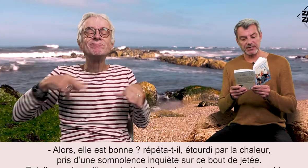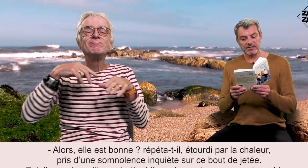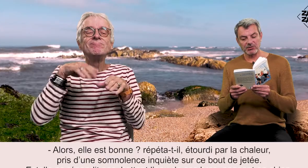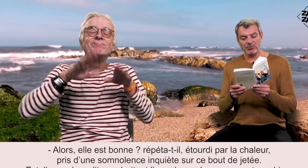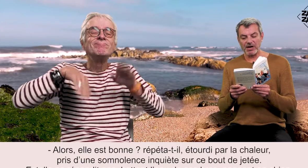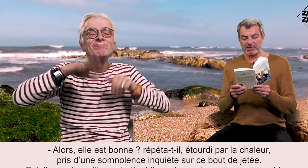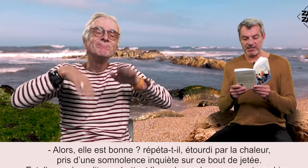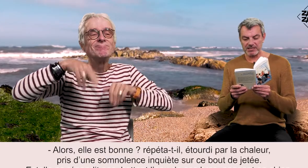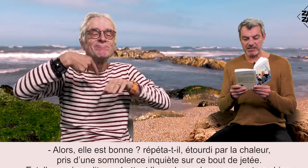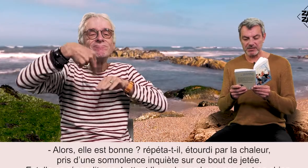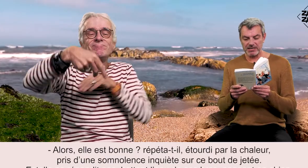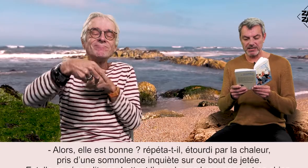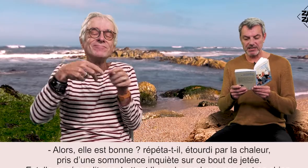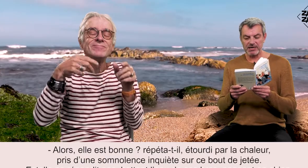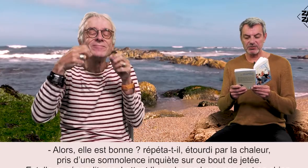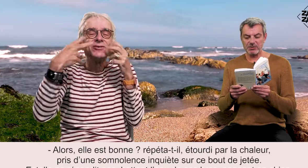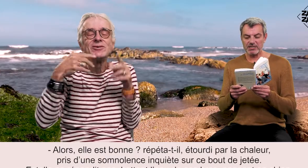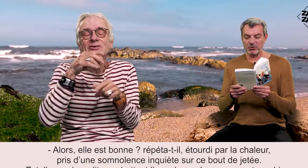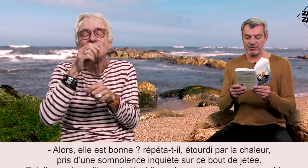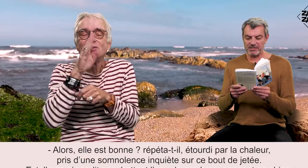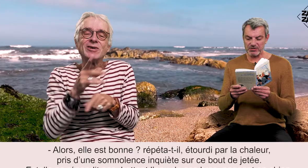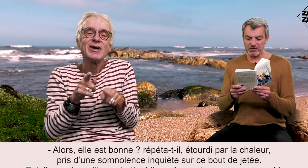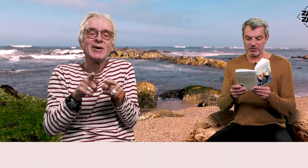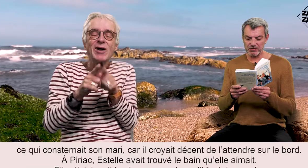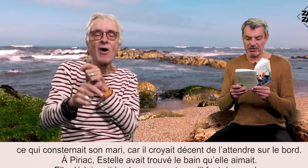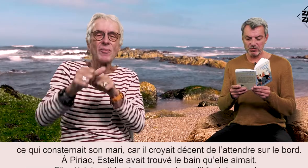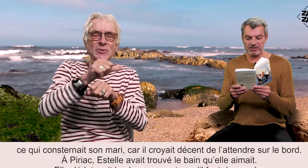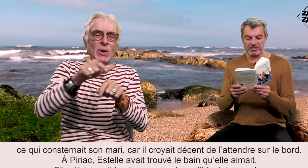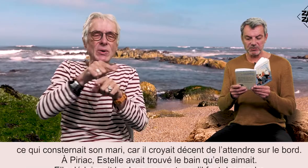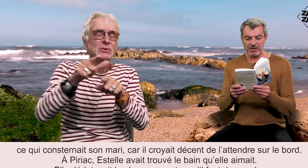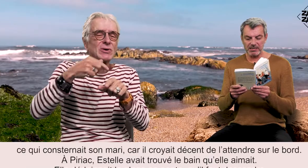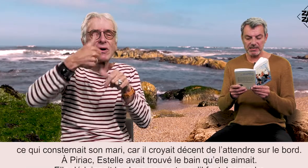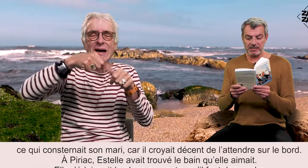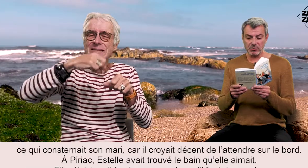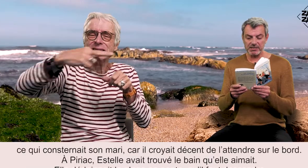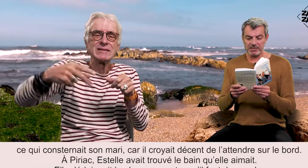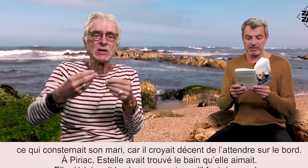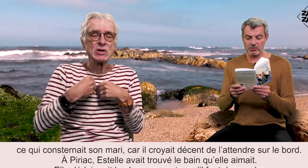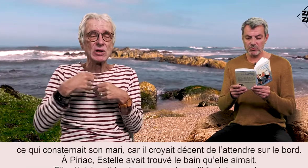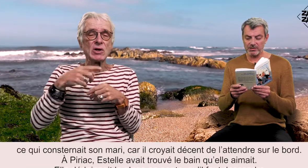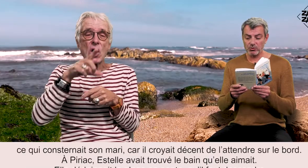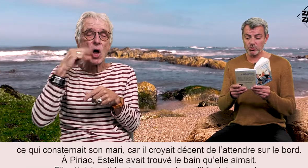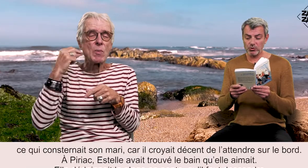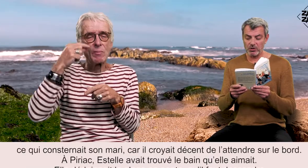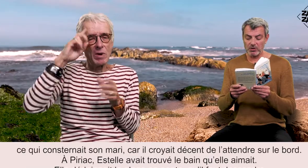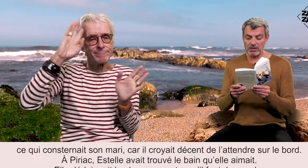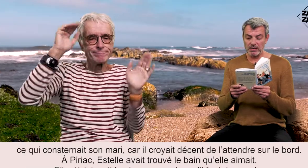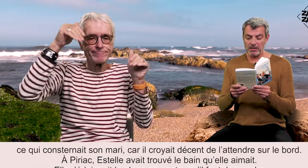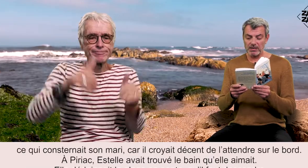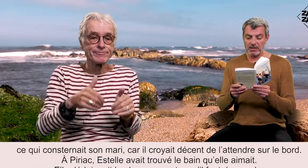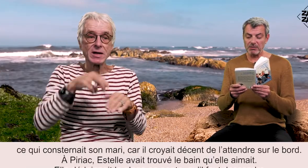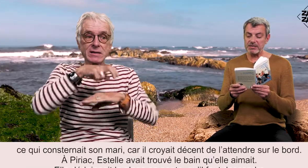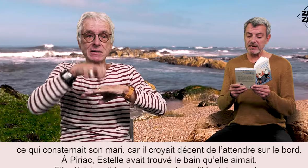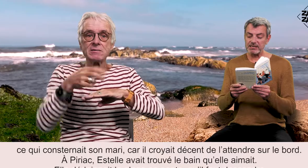chien. D'une hardiesse garçonnière, elle se baignait pendant des heures, ce qui consternait son mari car il croyait descendre de l'attendre sur le bord.